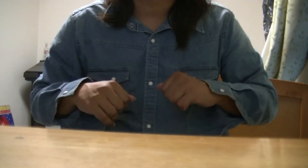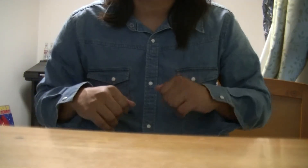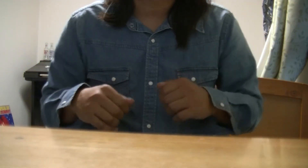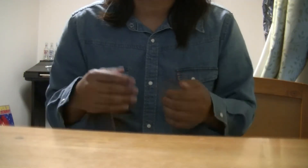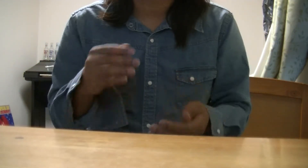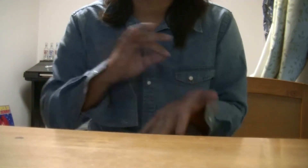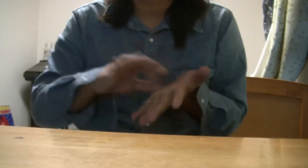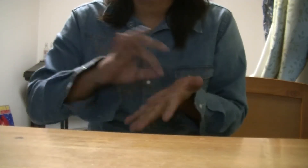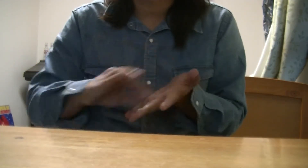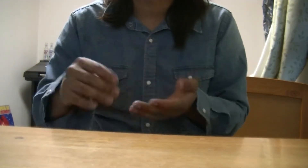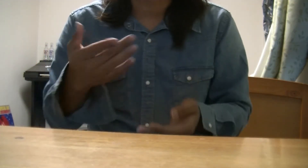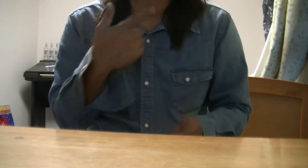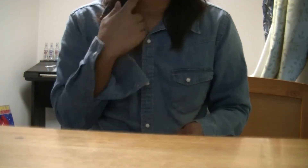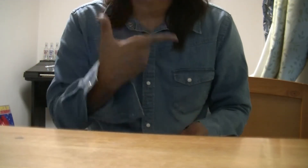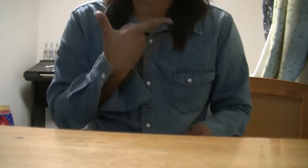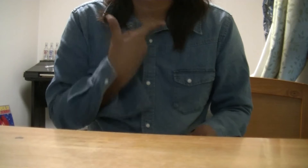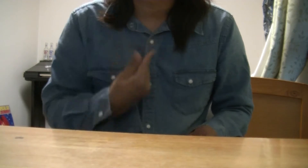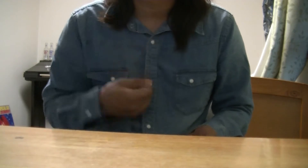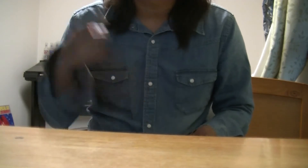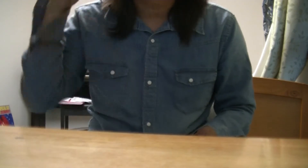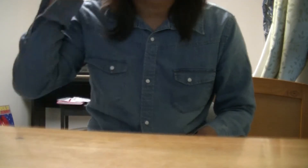続けてほしいっていうのが僕の思いです。